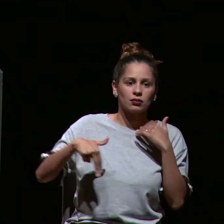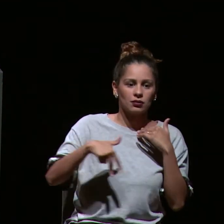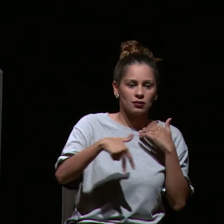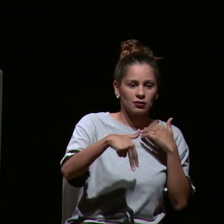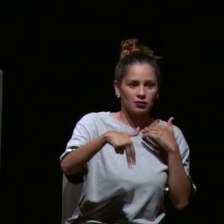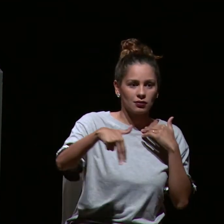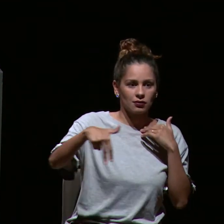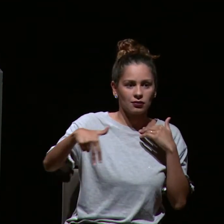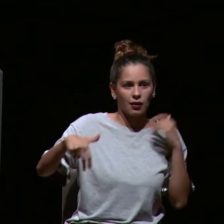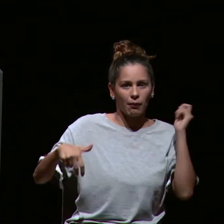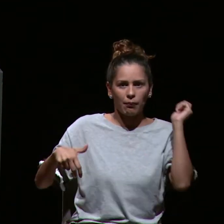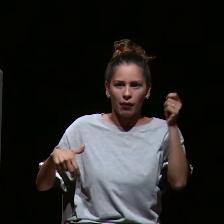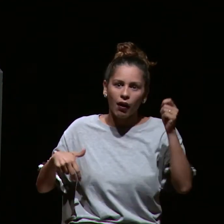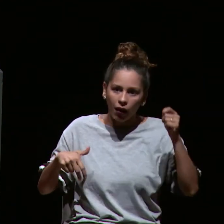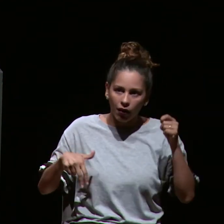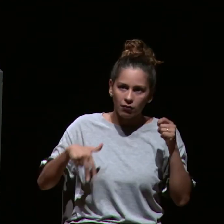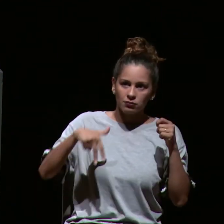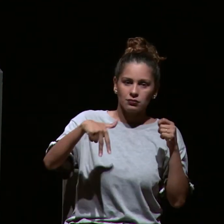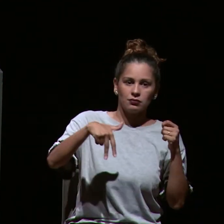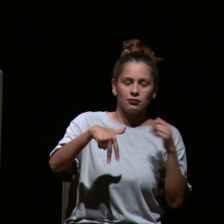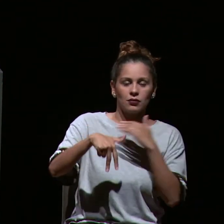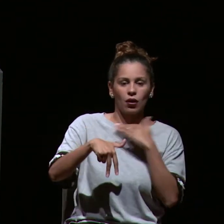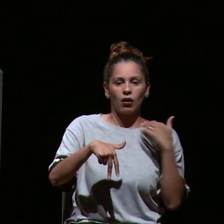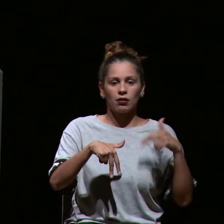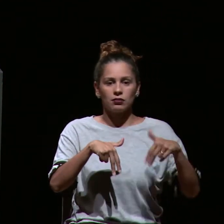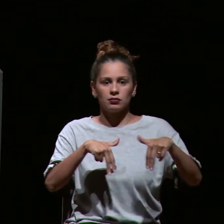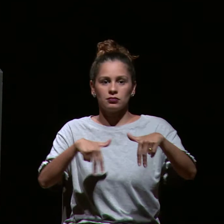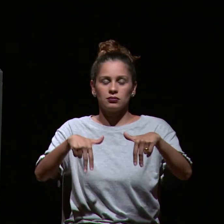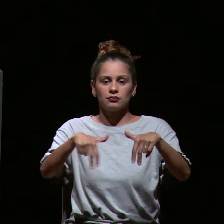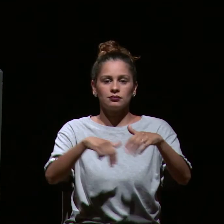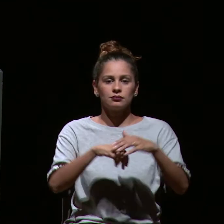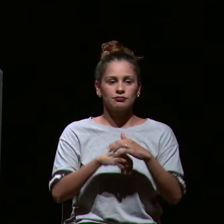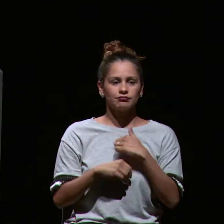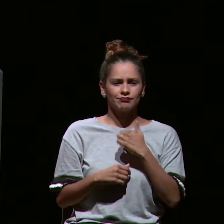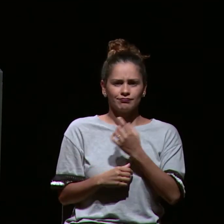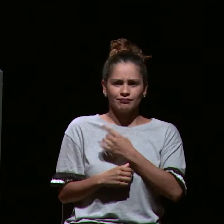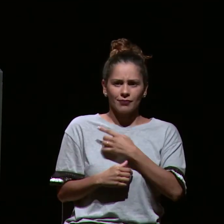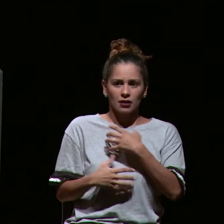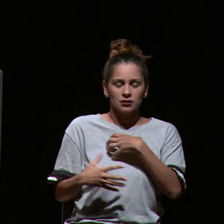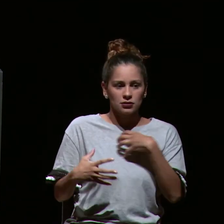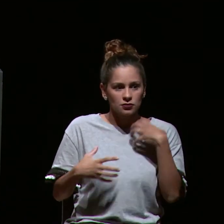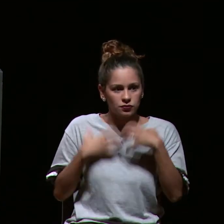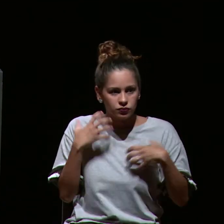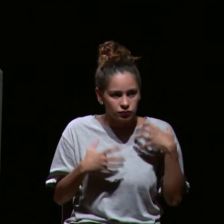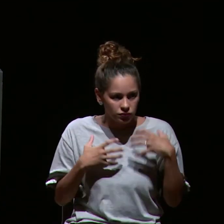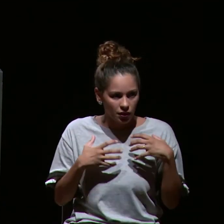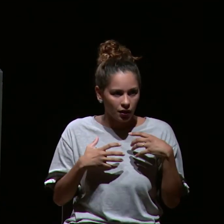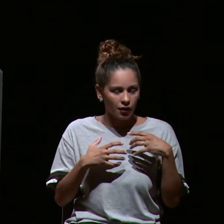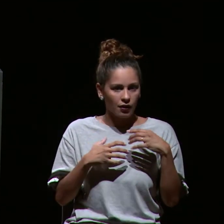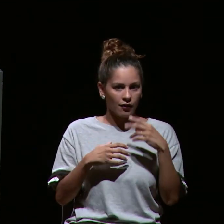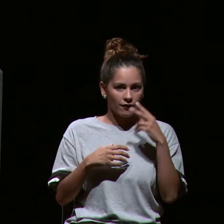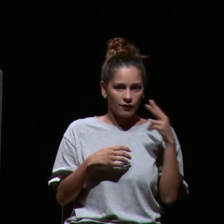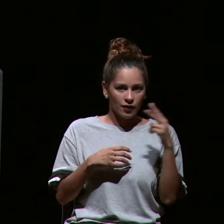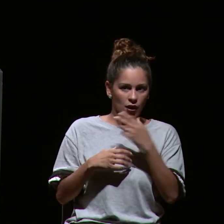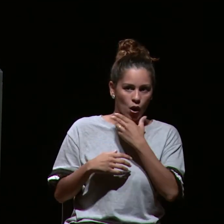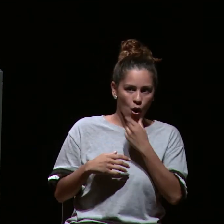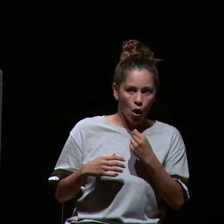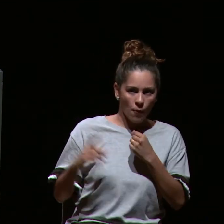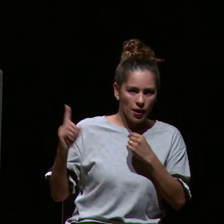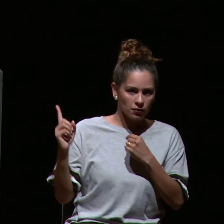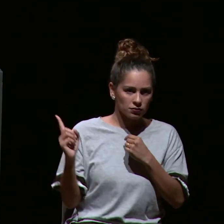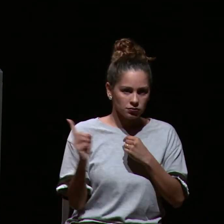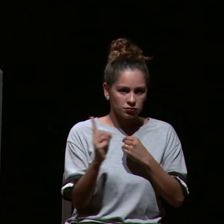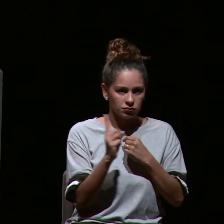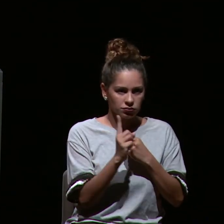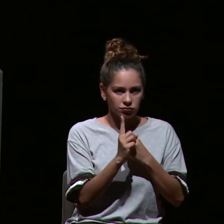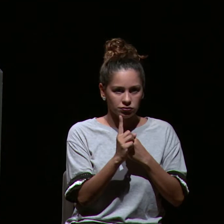Nem bem havia começado a clarear quando ouvi que o ferrolho corria e entre um contracapataz negro, seguido pelo